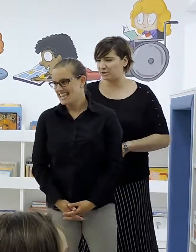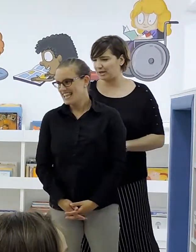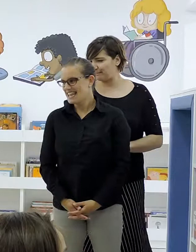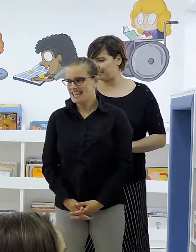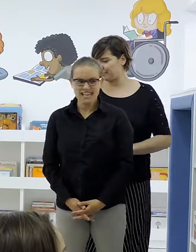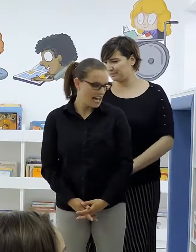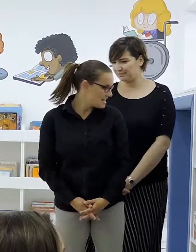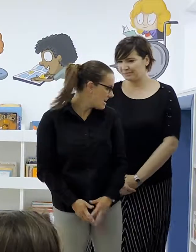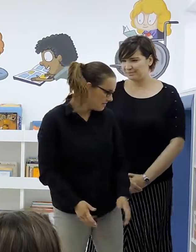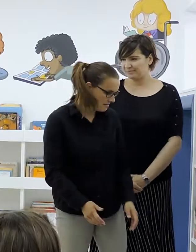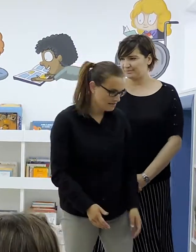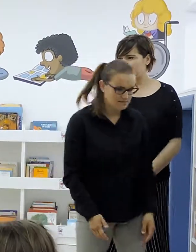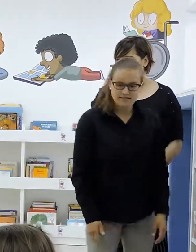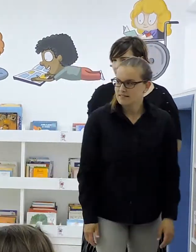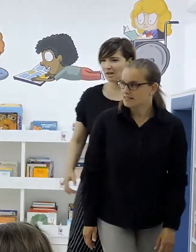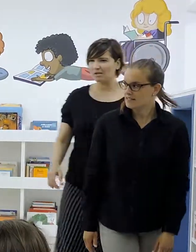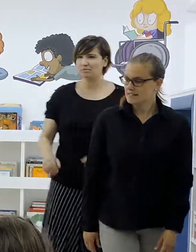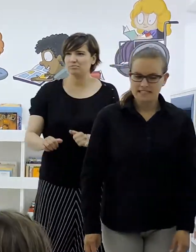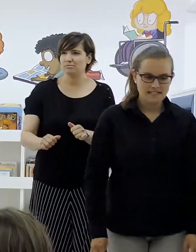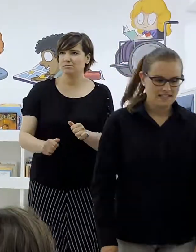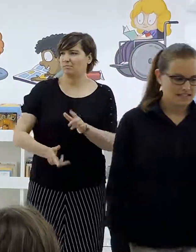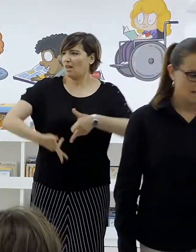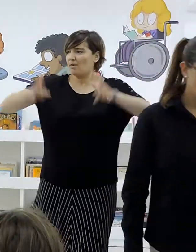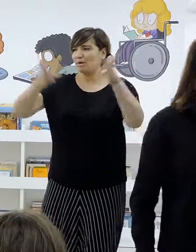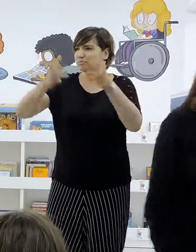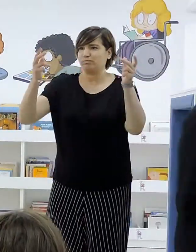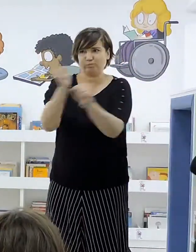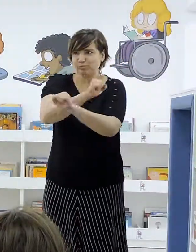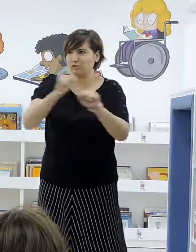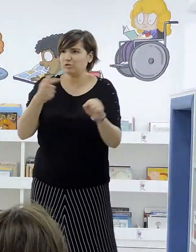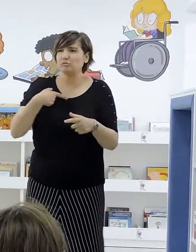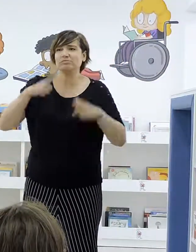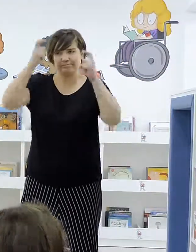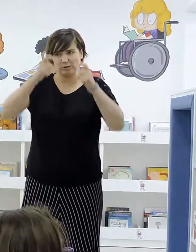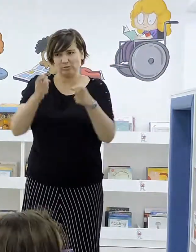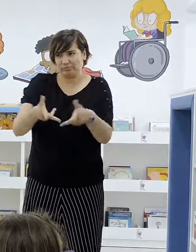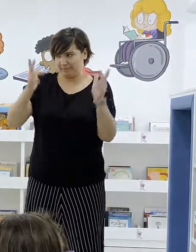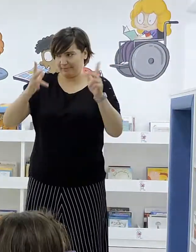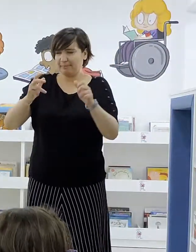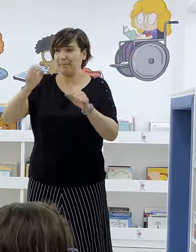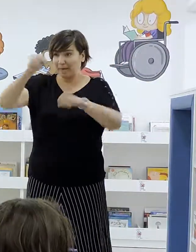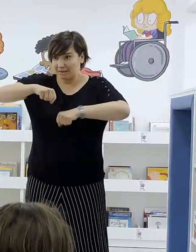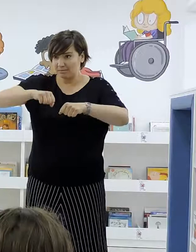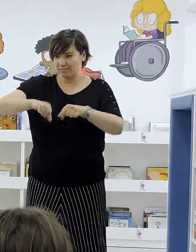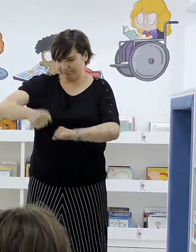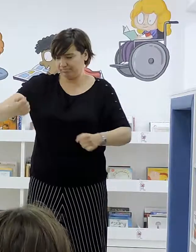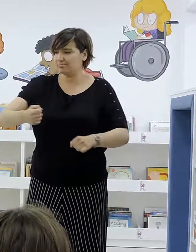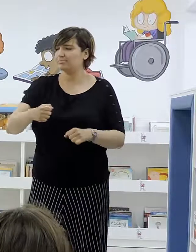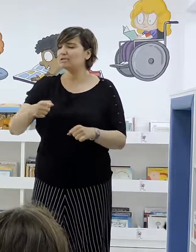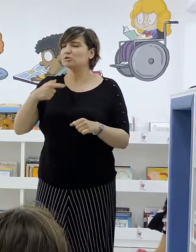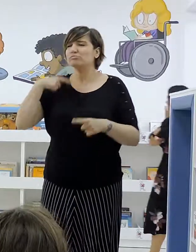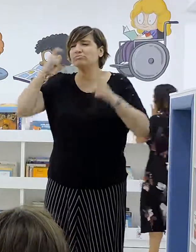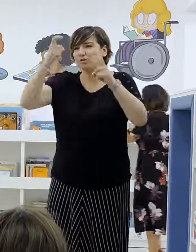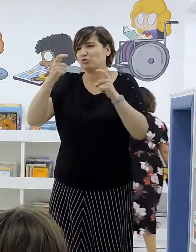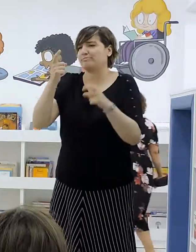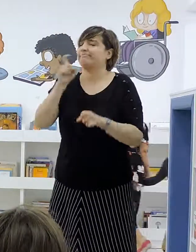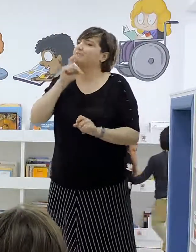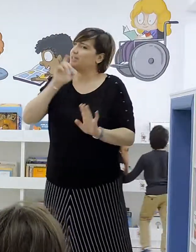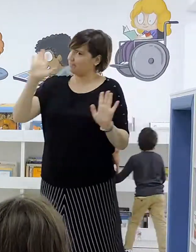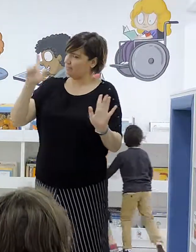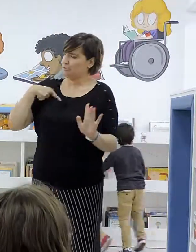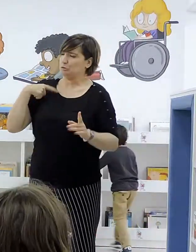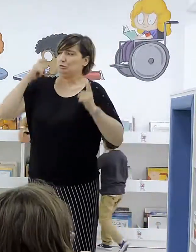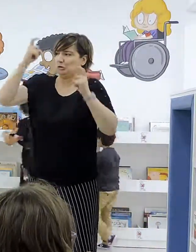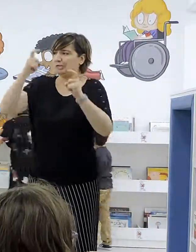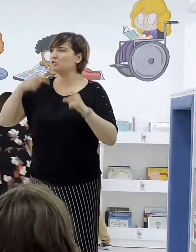Es imposible escapar de aquí, ¿verdad? Mira, no puede escapar. Muy difícil, voy a intentarlo. Alba, lo único